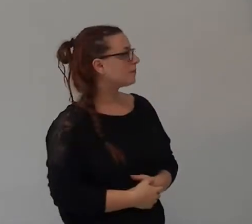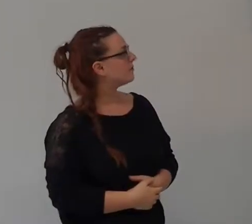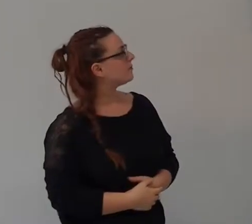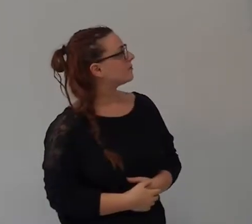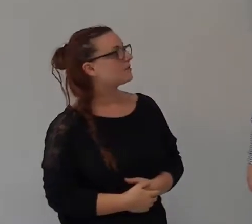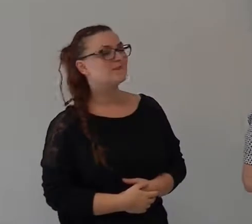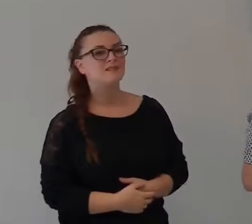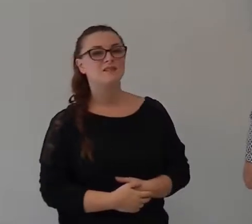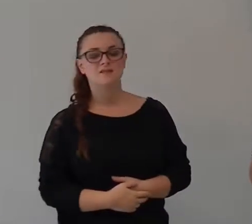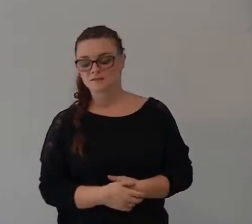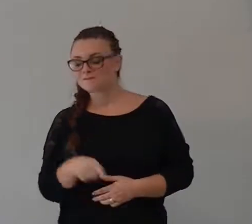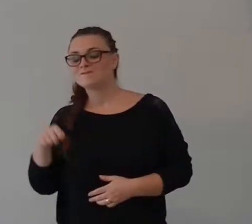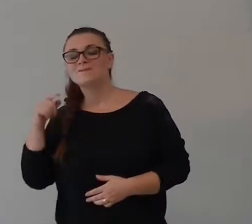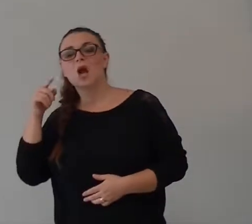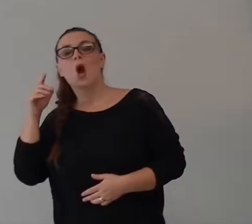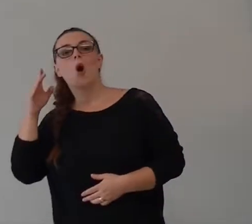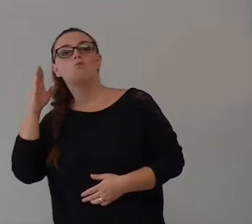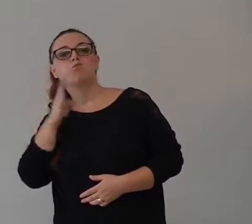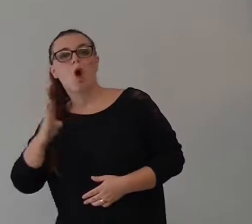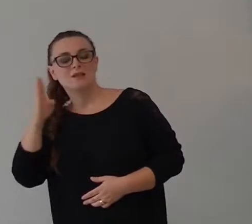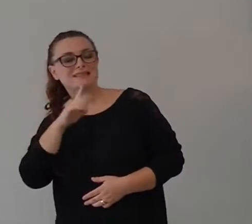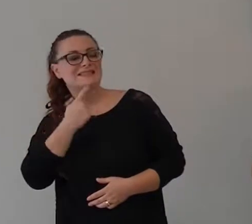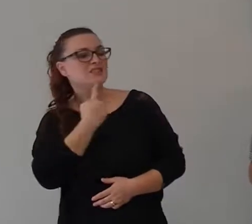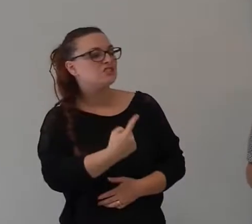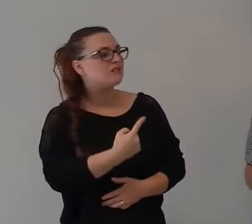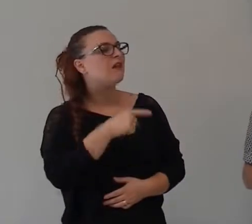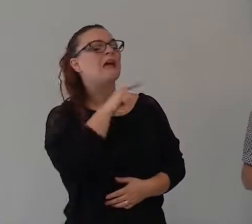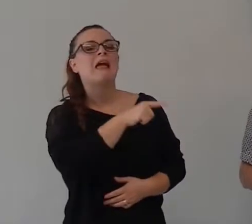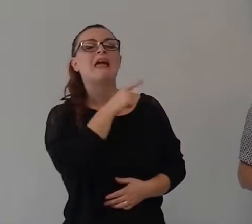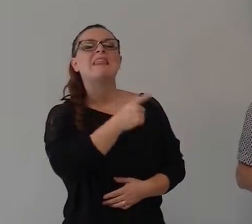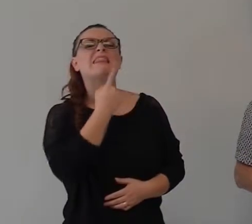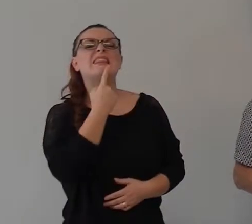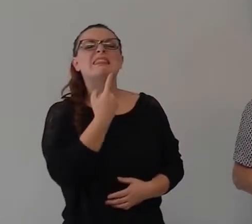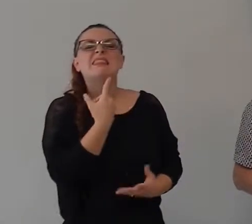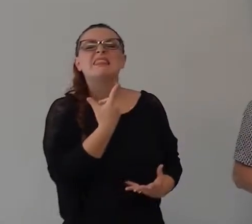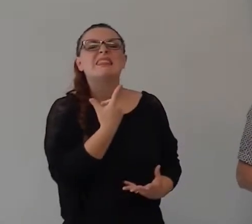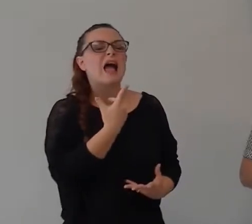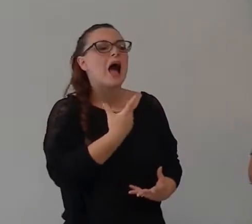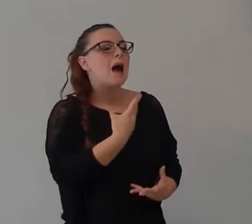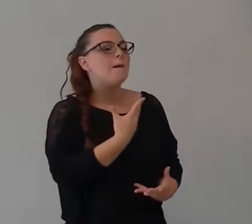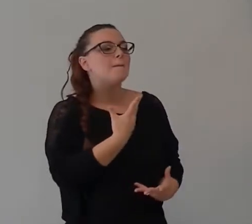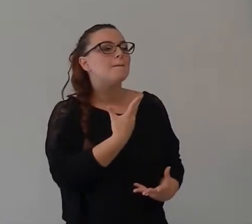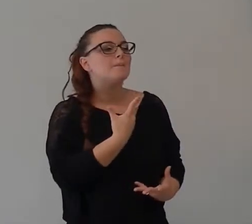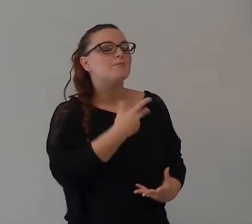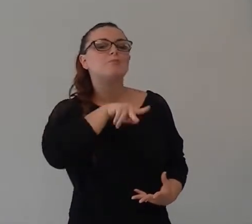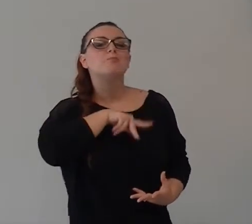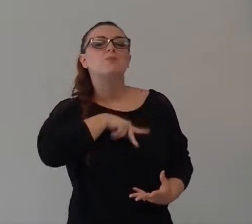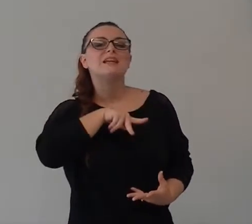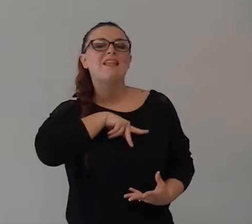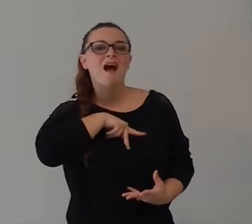Di chi è? Di chi è? Non chiede chi è. E c'è una bella